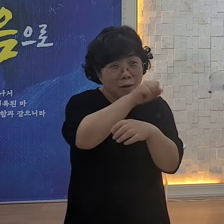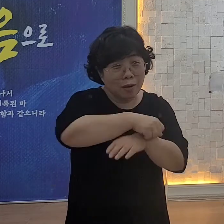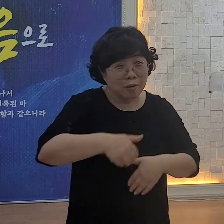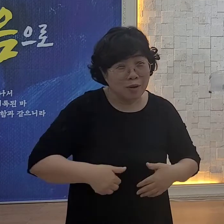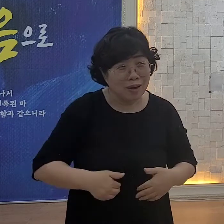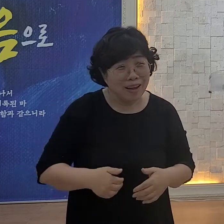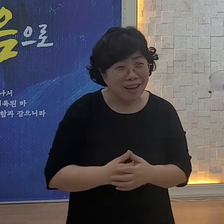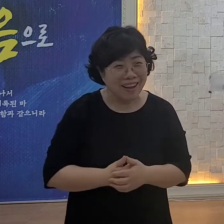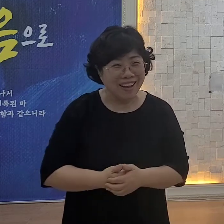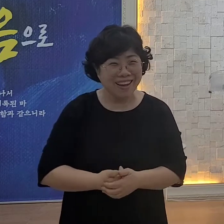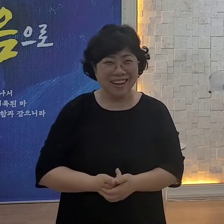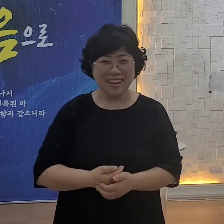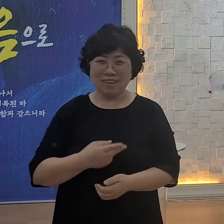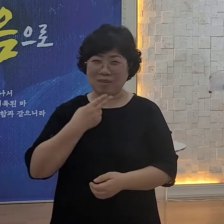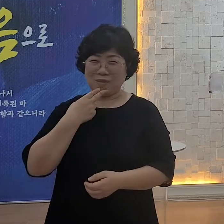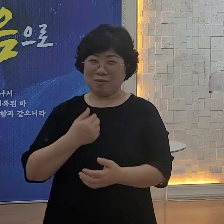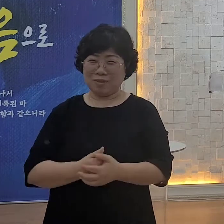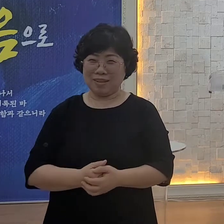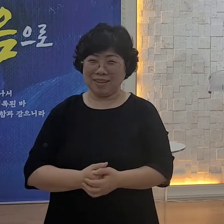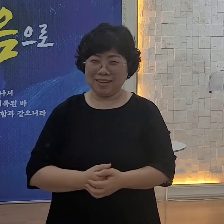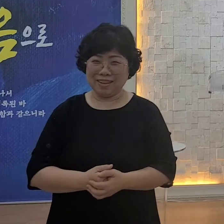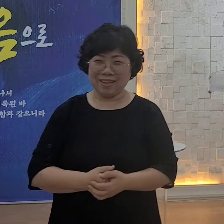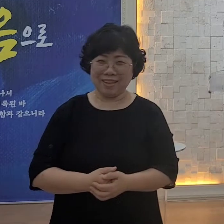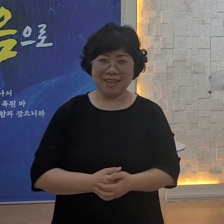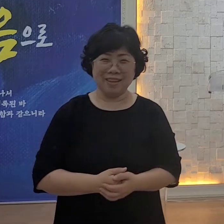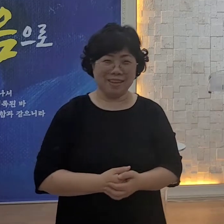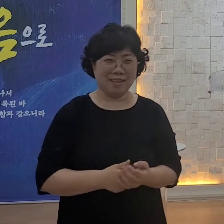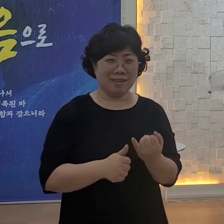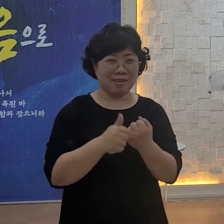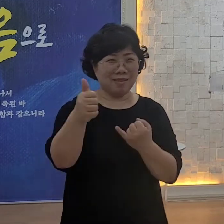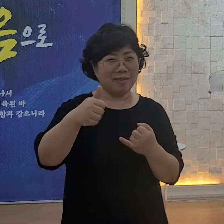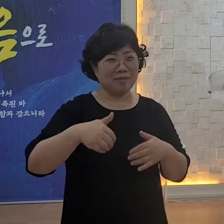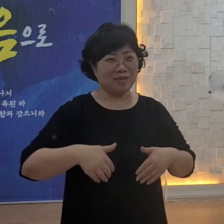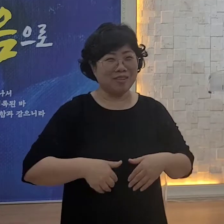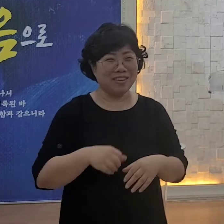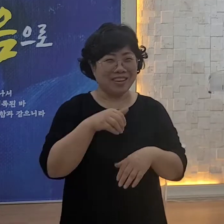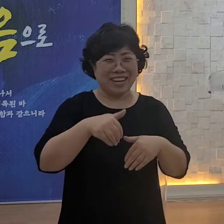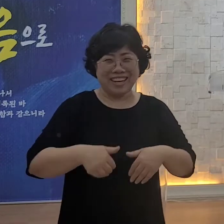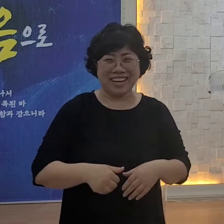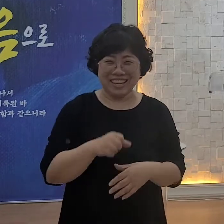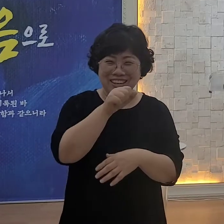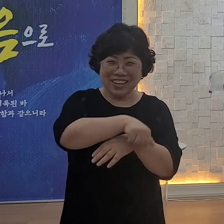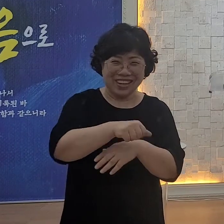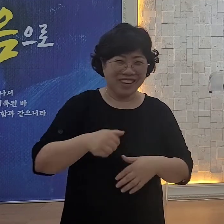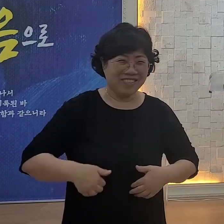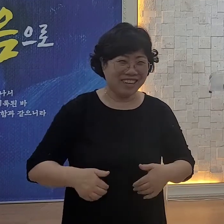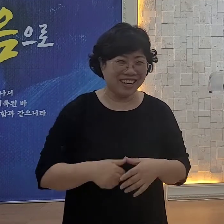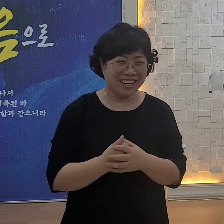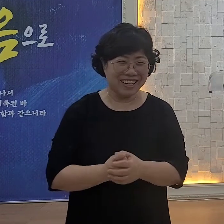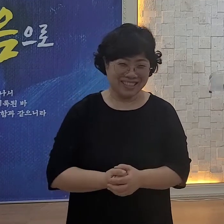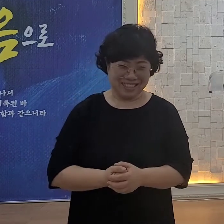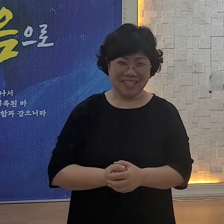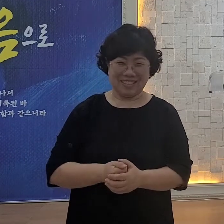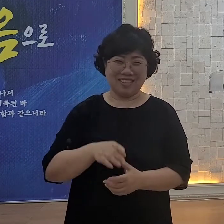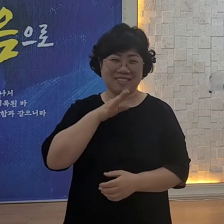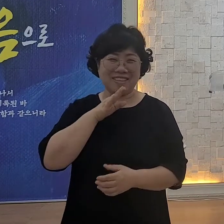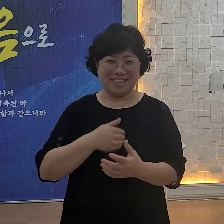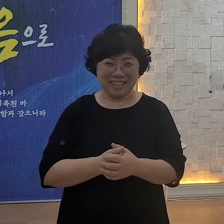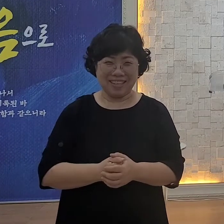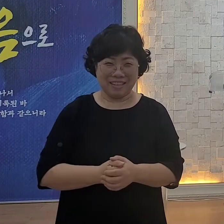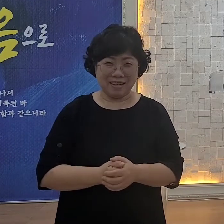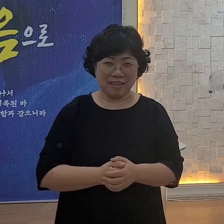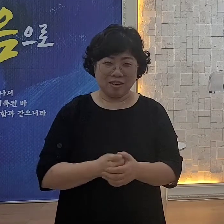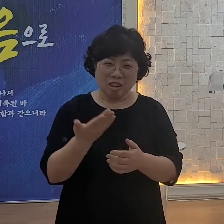왕이 이렇게 부르기 전에 함부로 왕 앞에 서게 되면 큰 벌을 받게 됩니다.